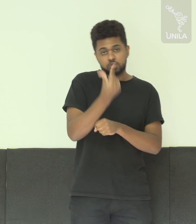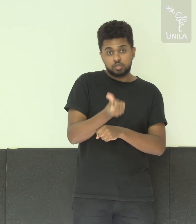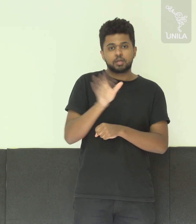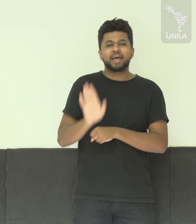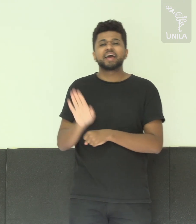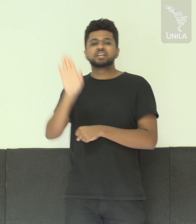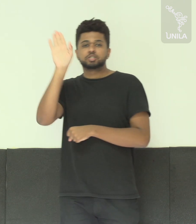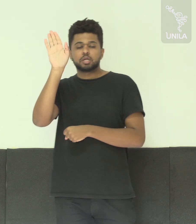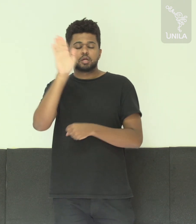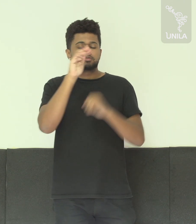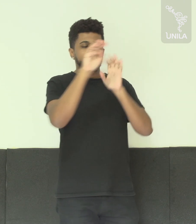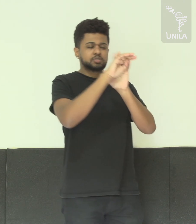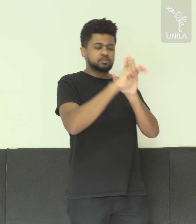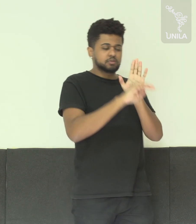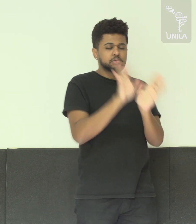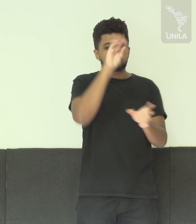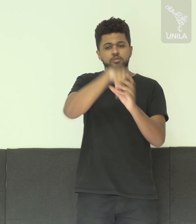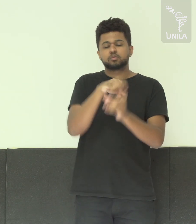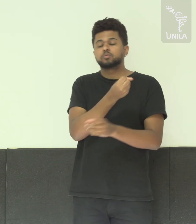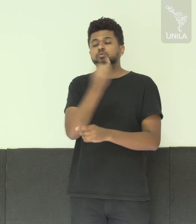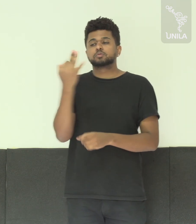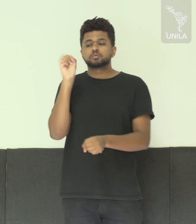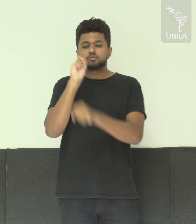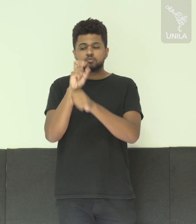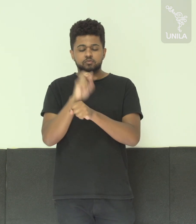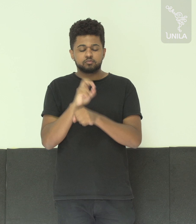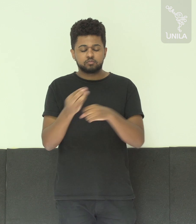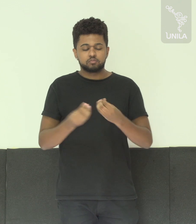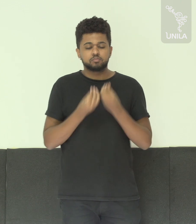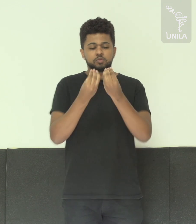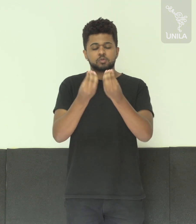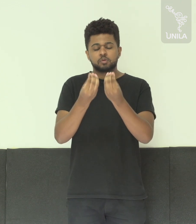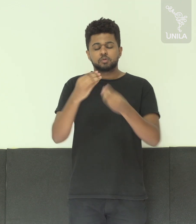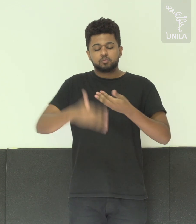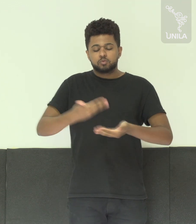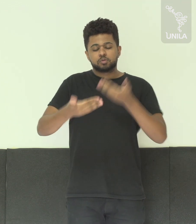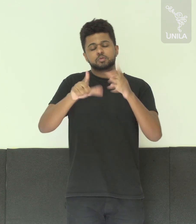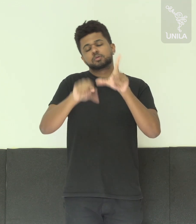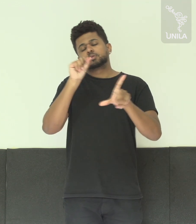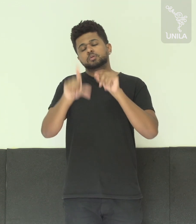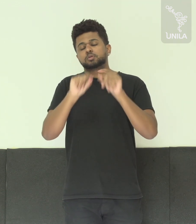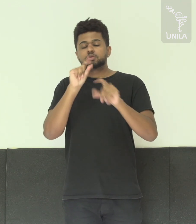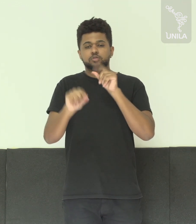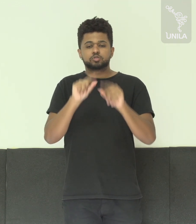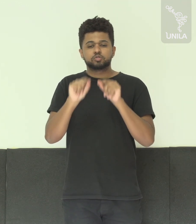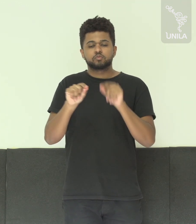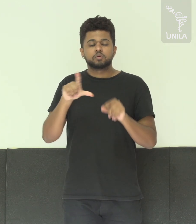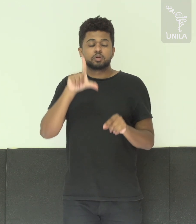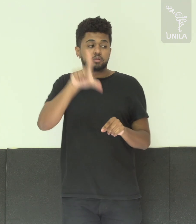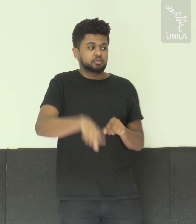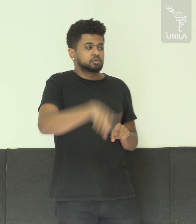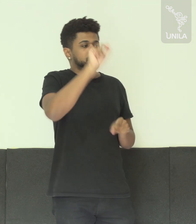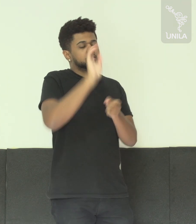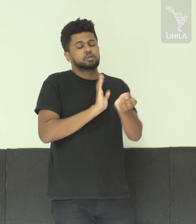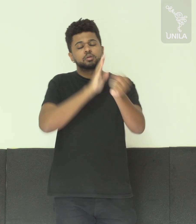os candidatos classificados dentro do número de vagas ofertadas no presente processo seletivo que optarem